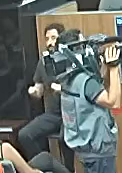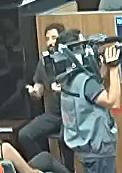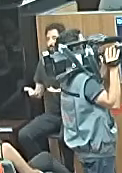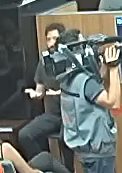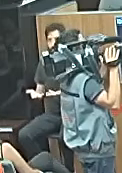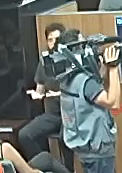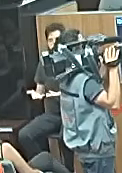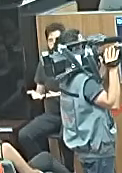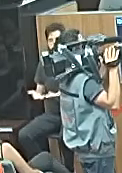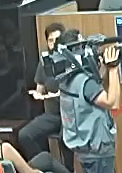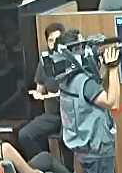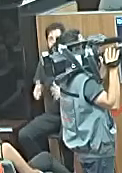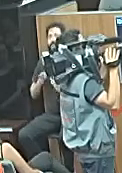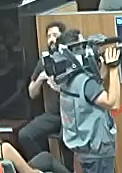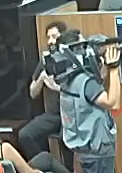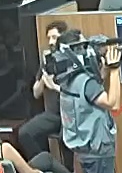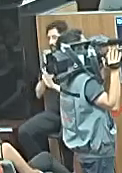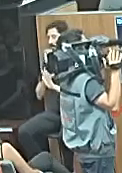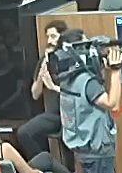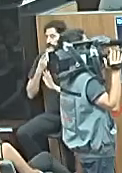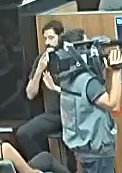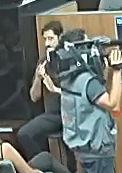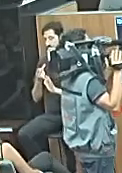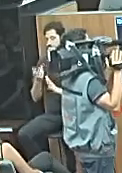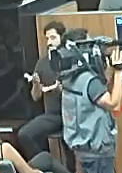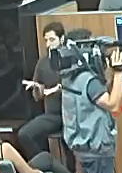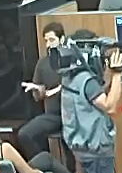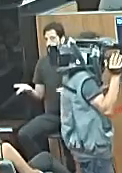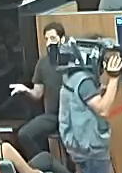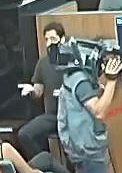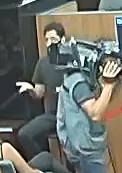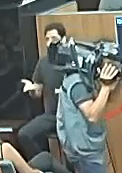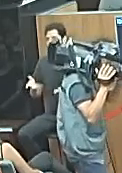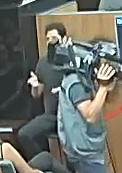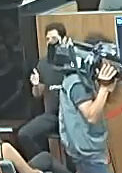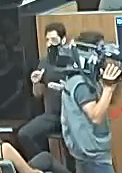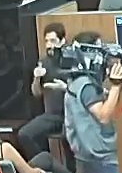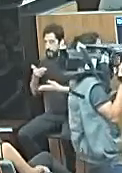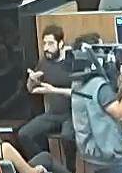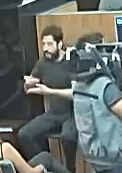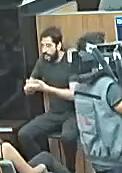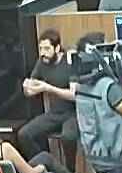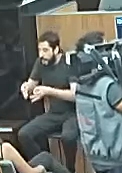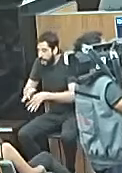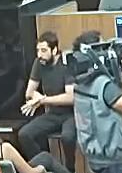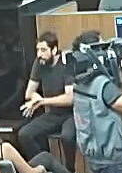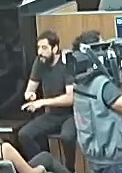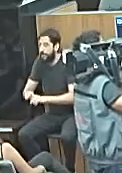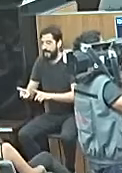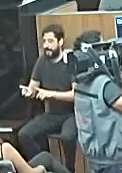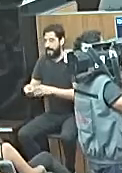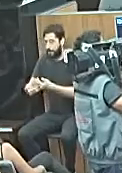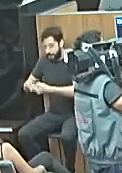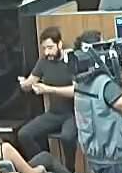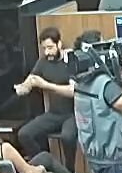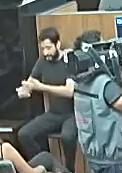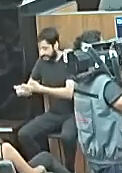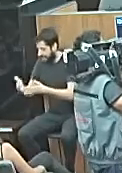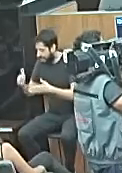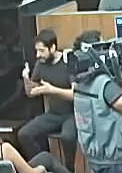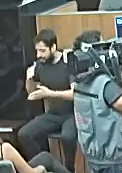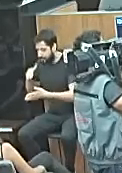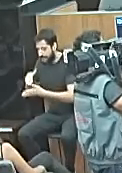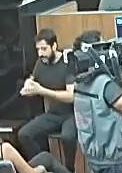o eu digo que a gente falou que hoje estamos terminando o ano mas que o processo não acaba aqui o